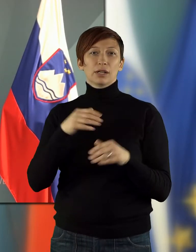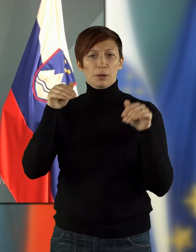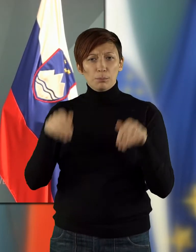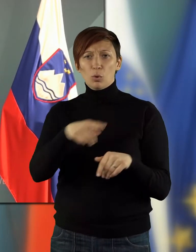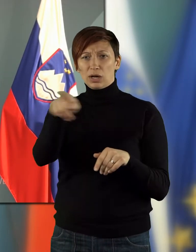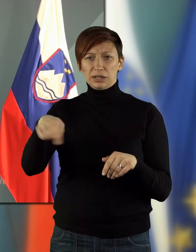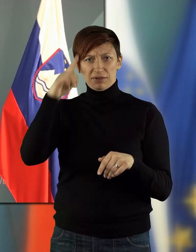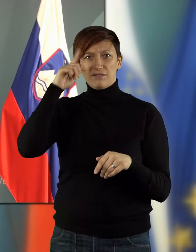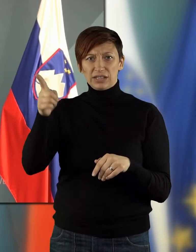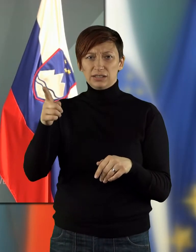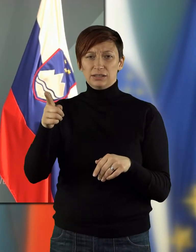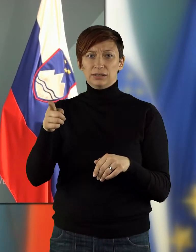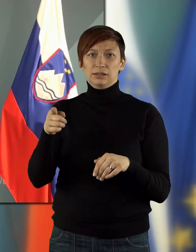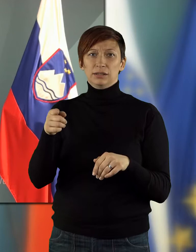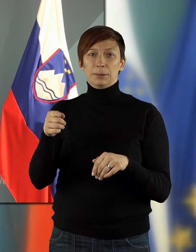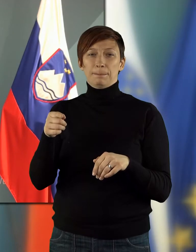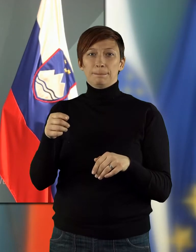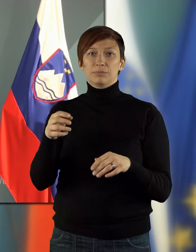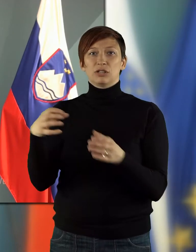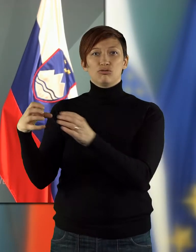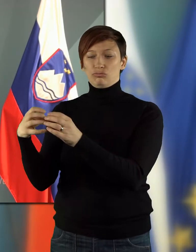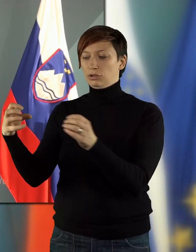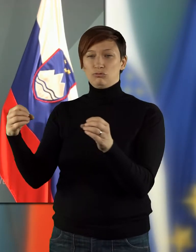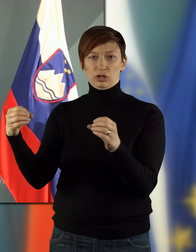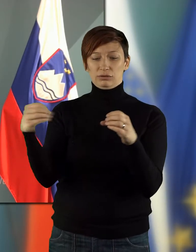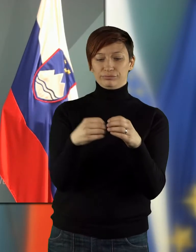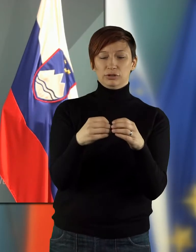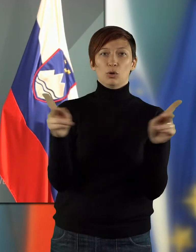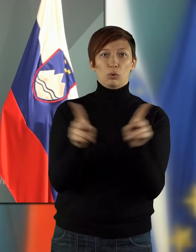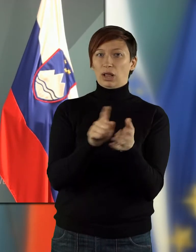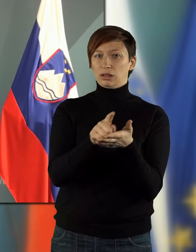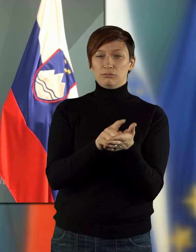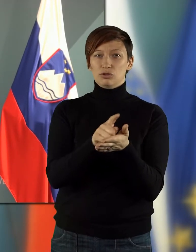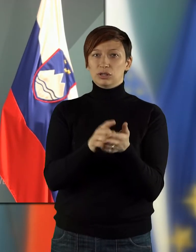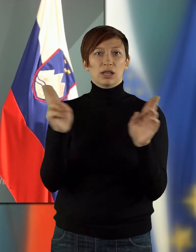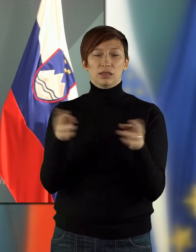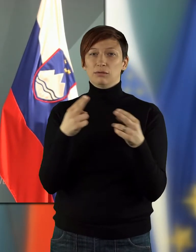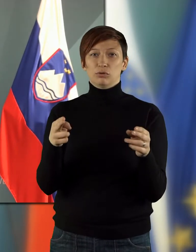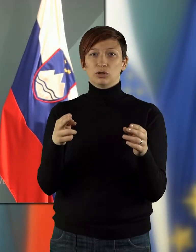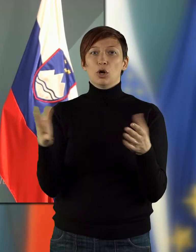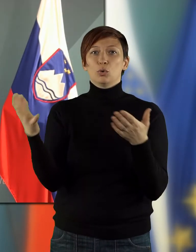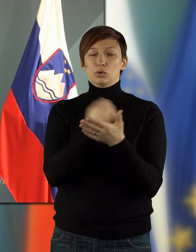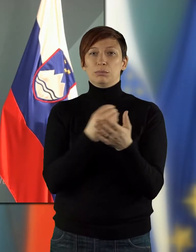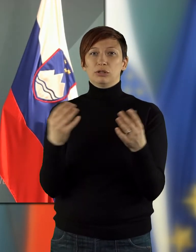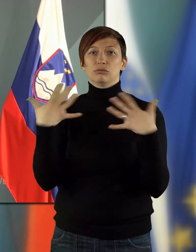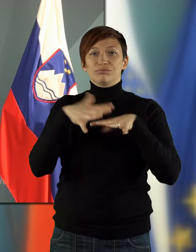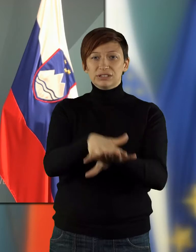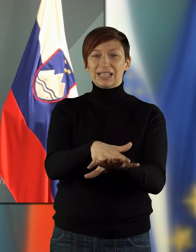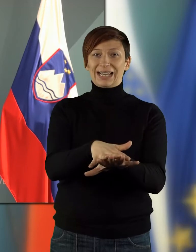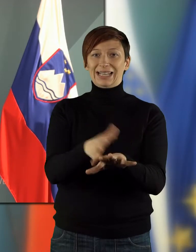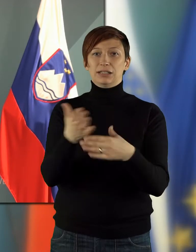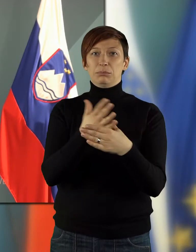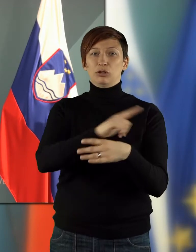In morali bi vedeti, da se četa v tako kratkem času ne more